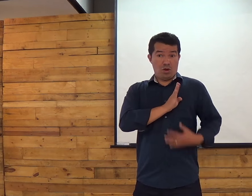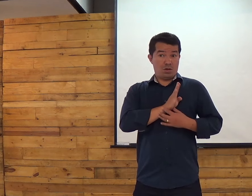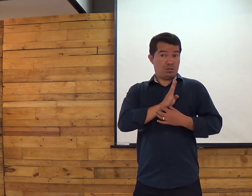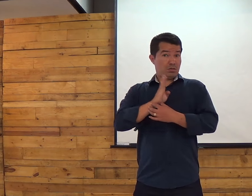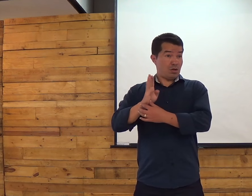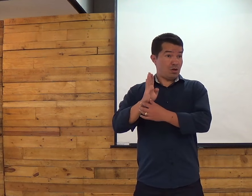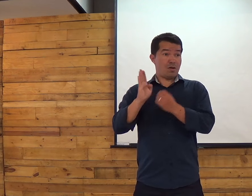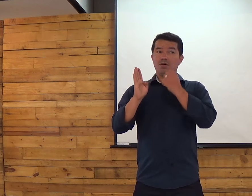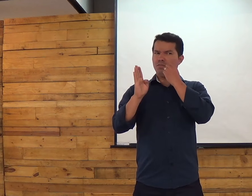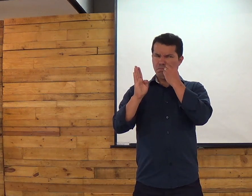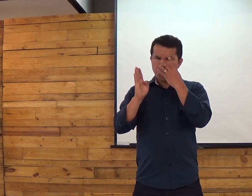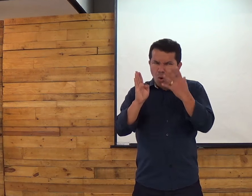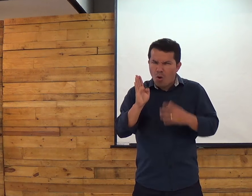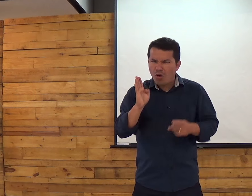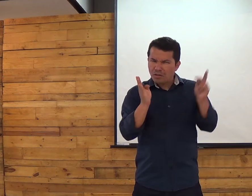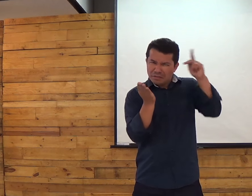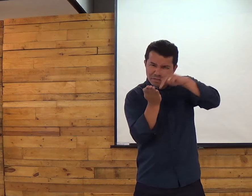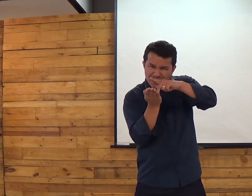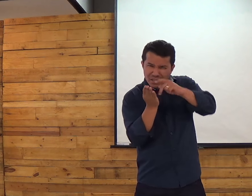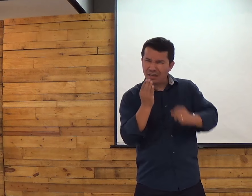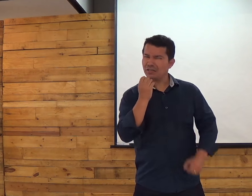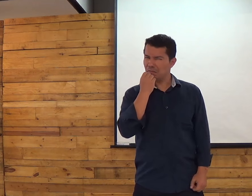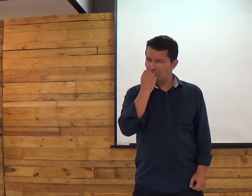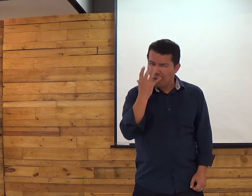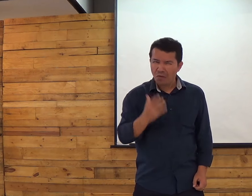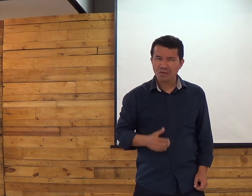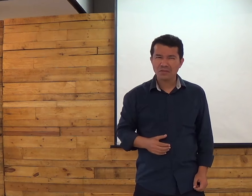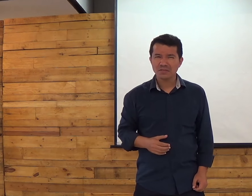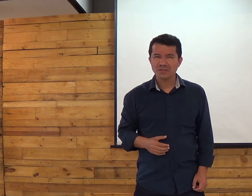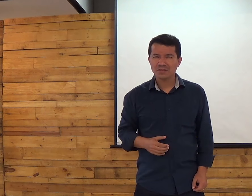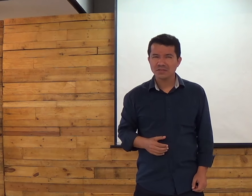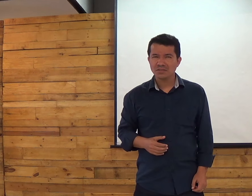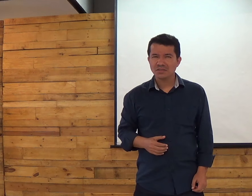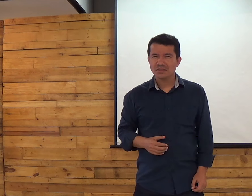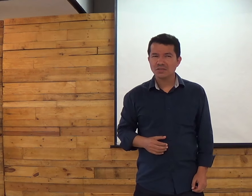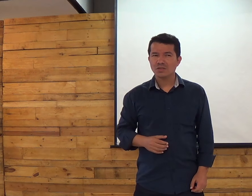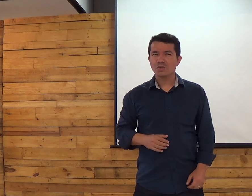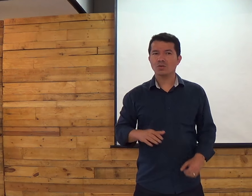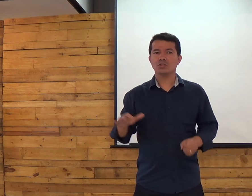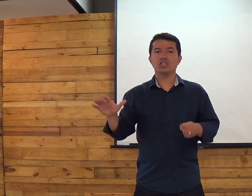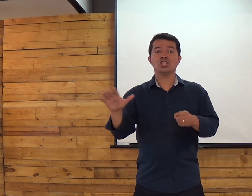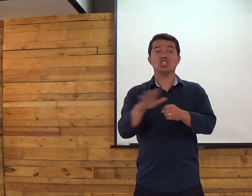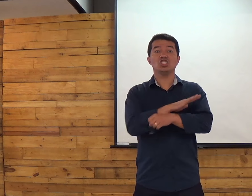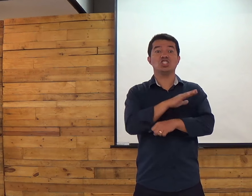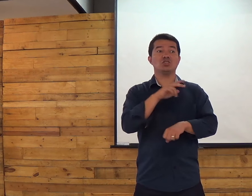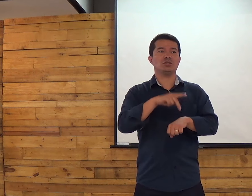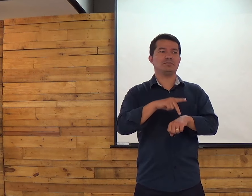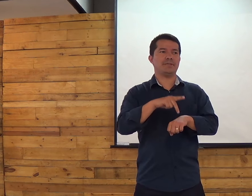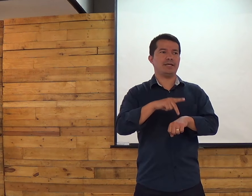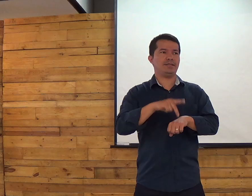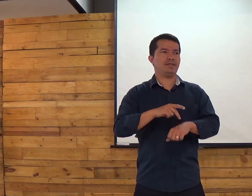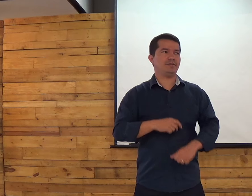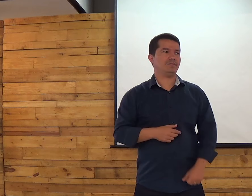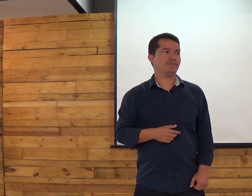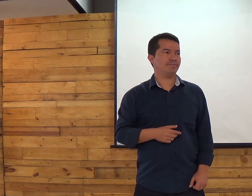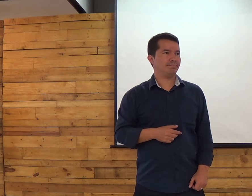O seu coração é bom de verdade? É bom de verdade? Ou está cheio